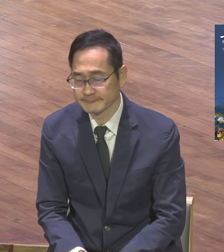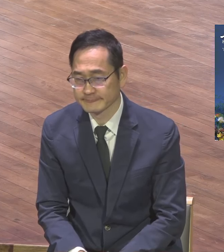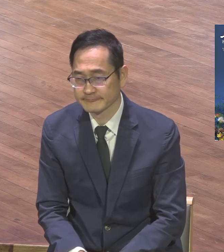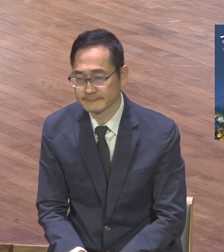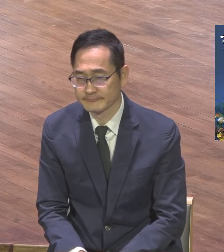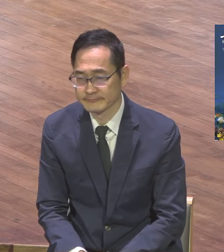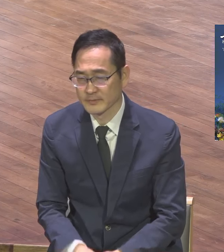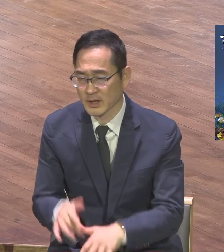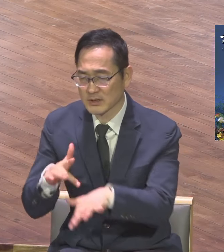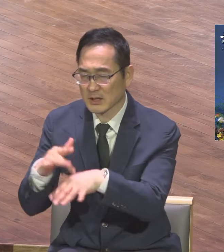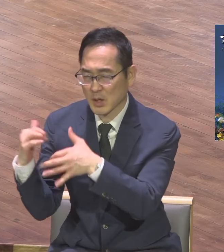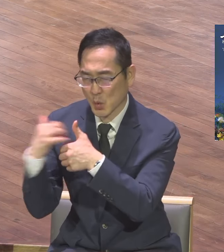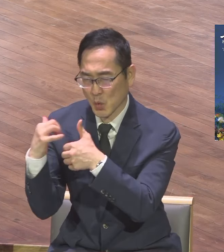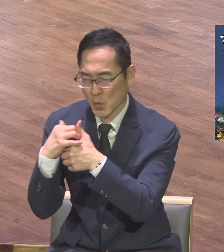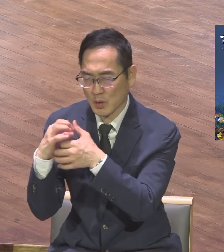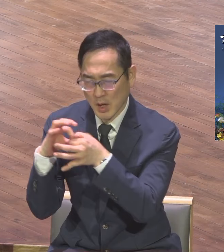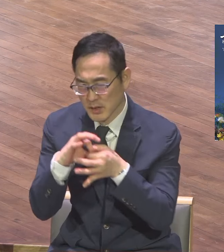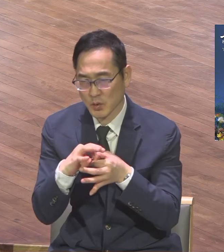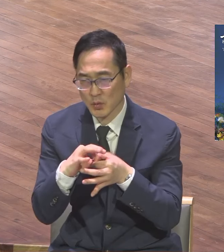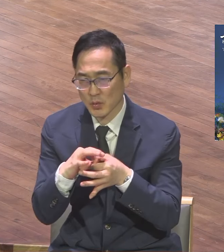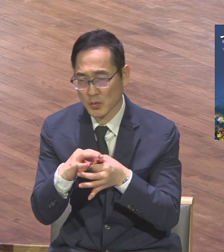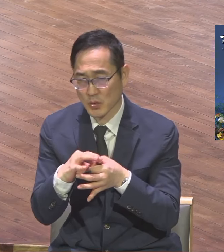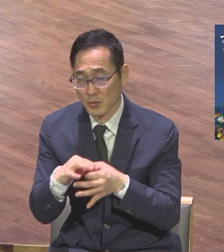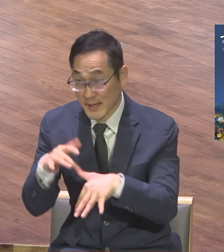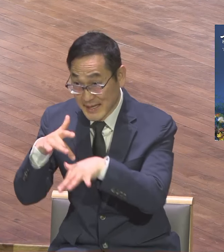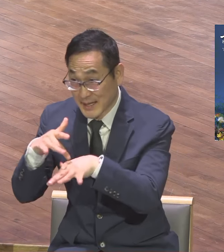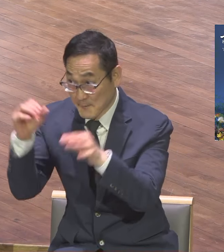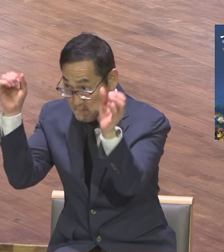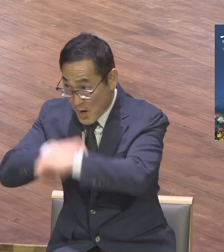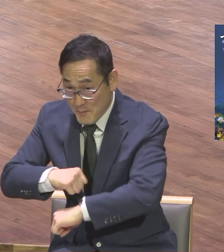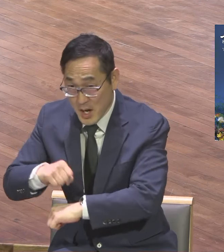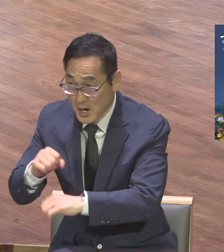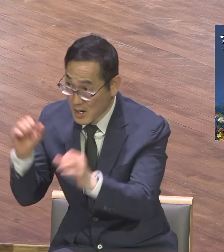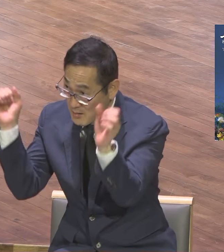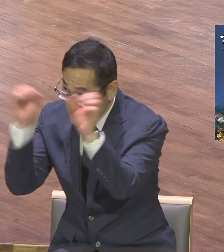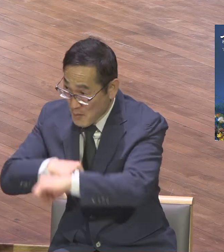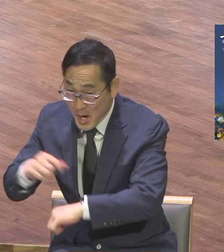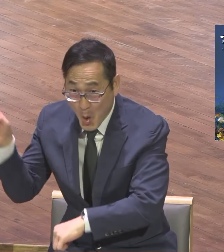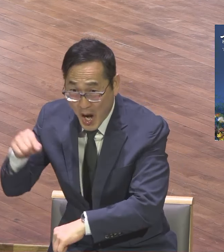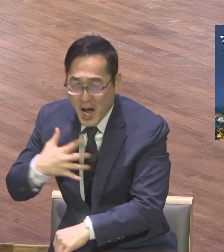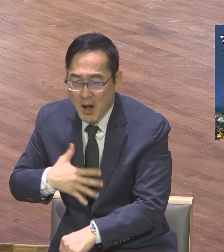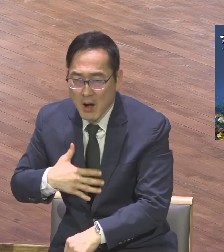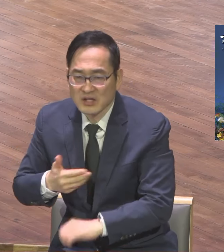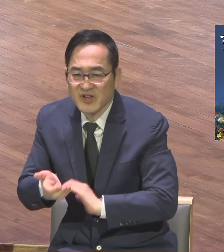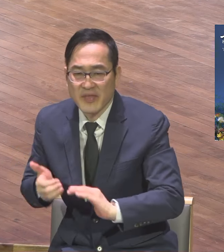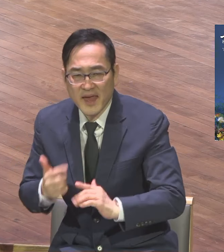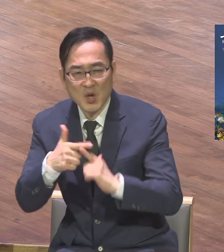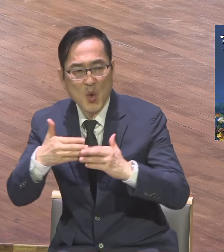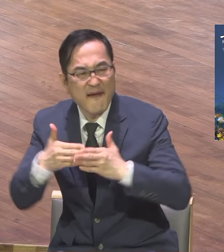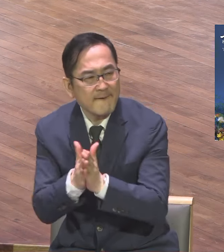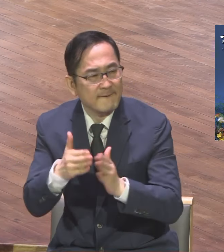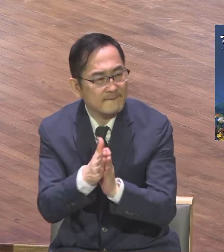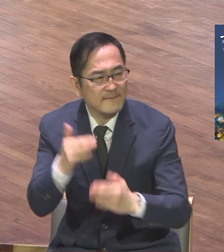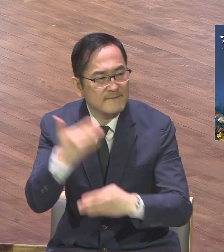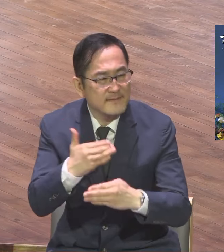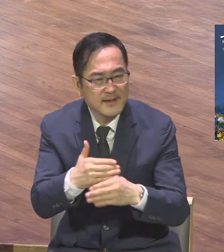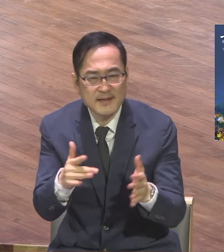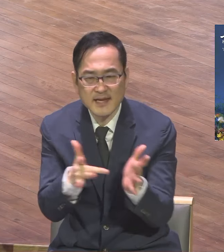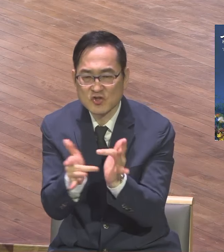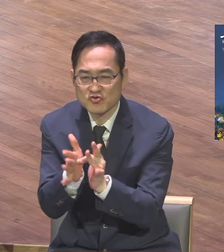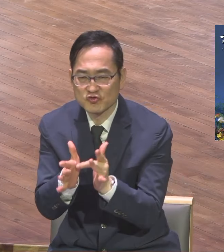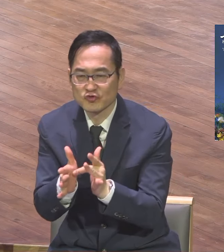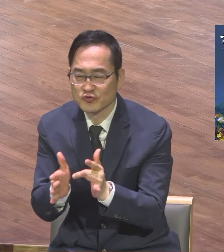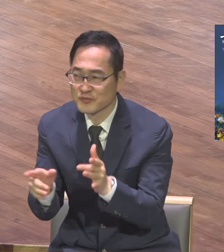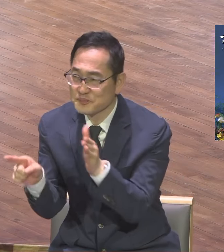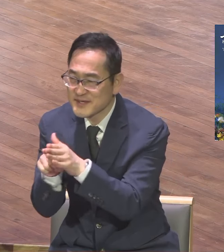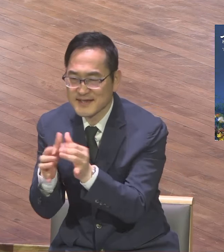계속해서 공격합니다. 자기 때가 얼마 안 남았기 때문에. 그런데 자 우리